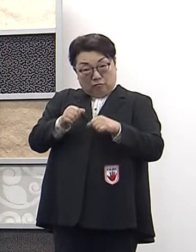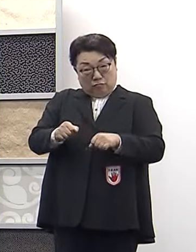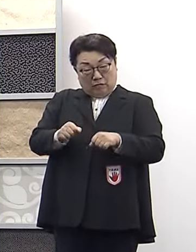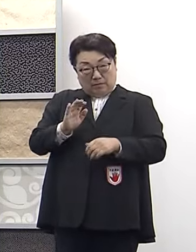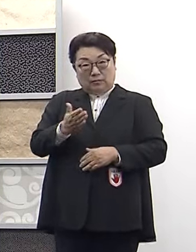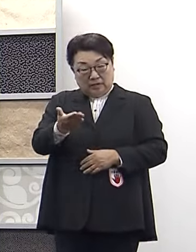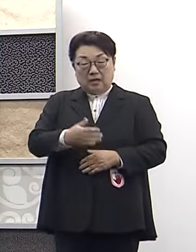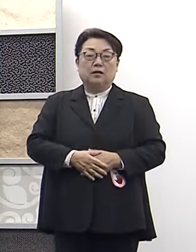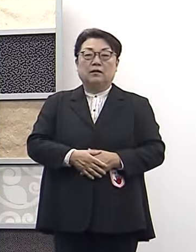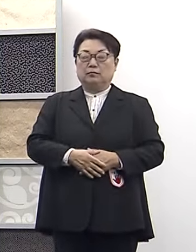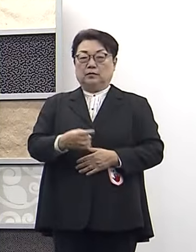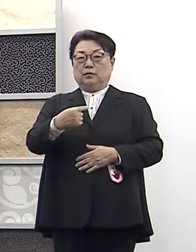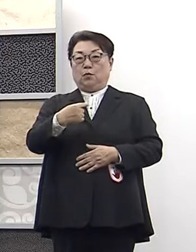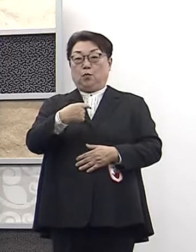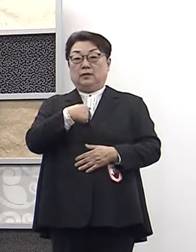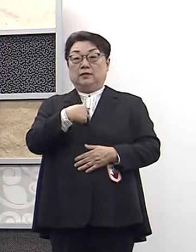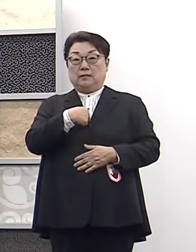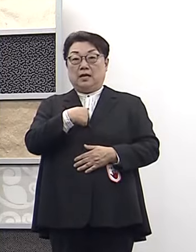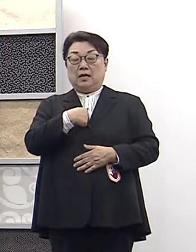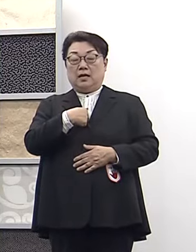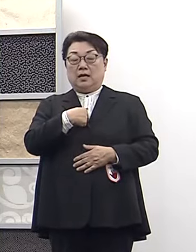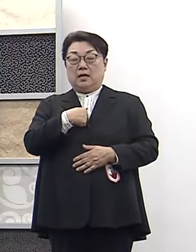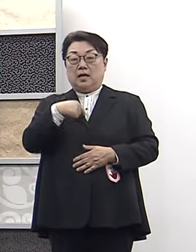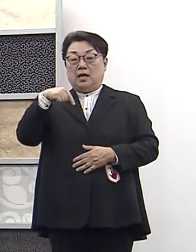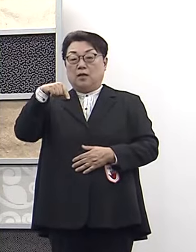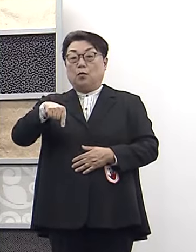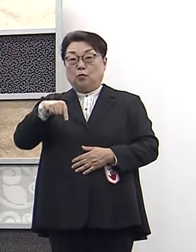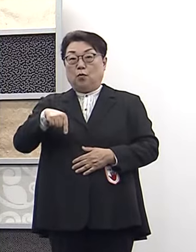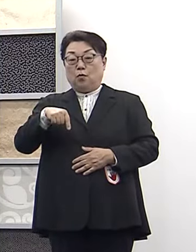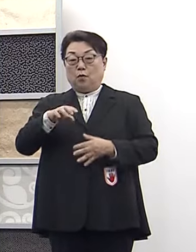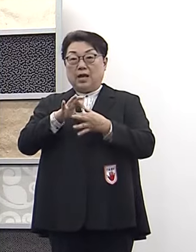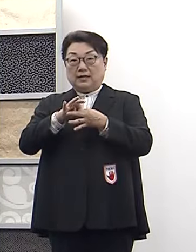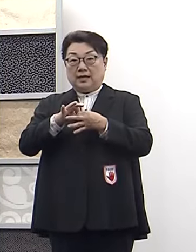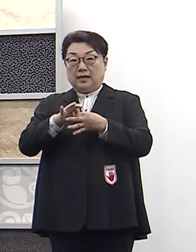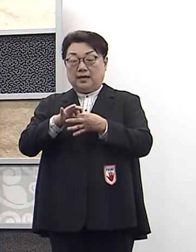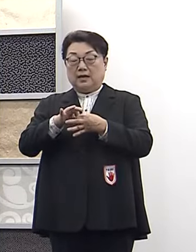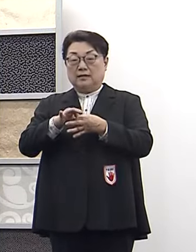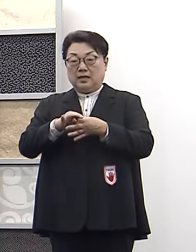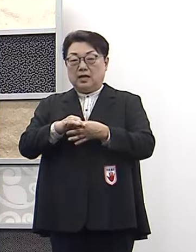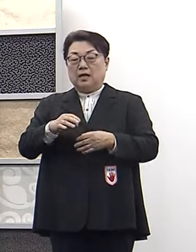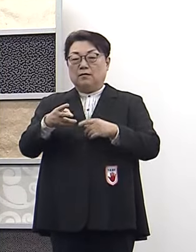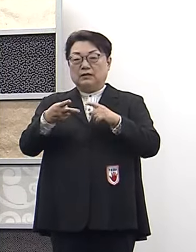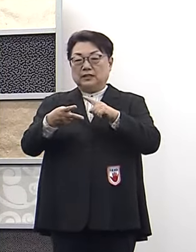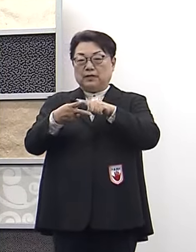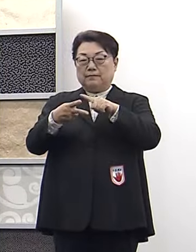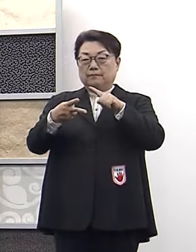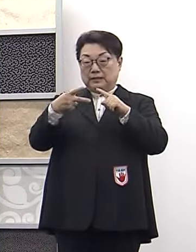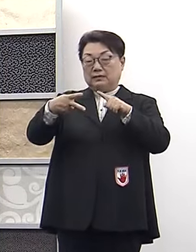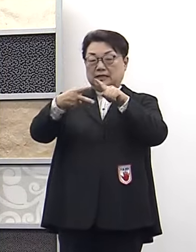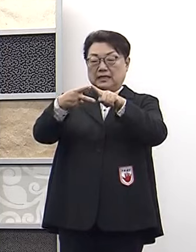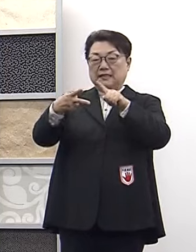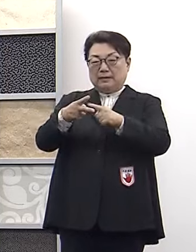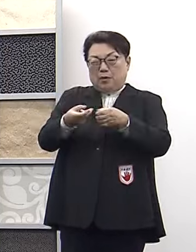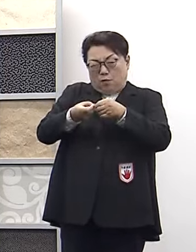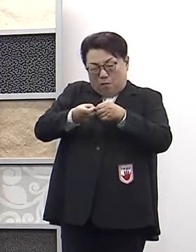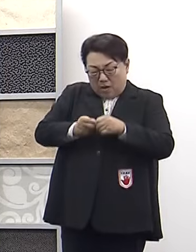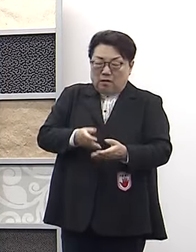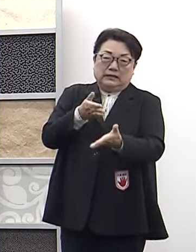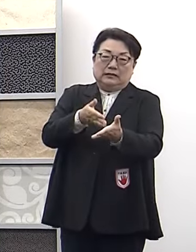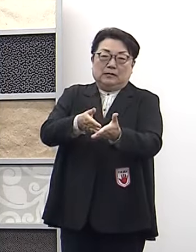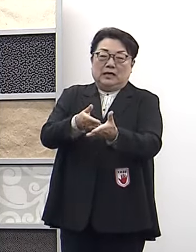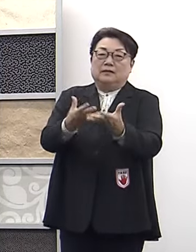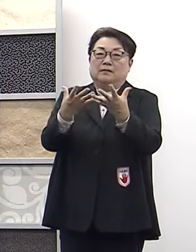ですね、私どものところはこの、まあ、この問題を覚知してからですね、2回にわたって詳細な説明を行っております。これ